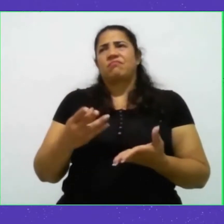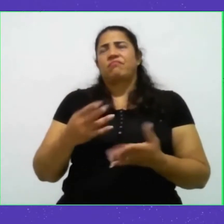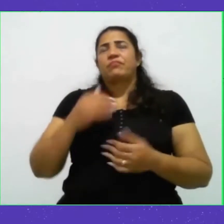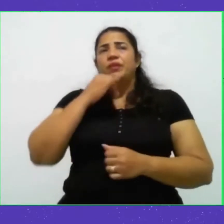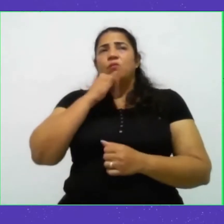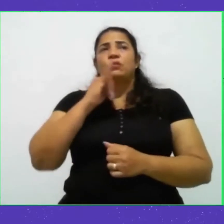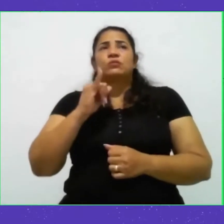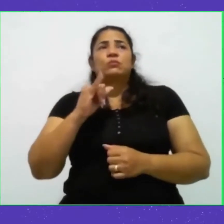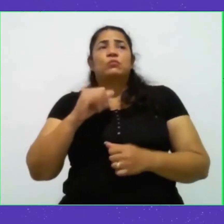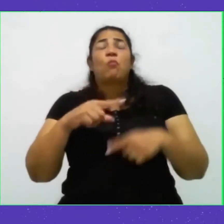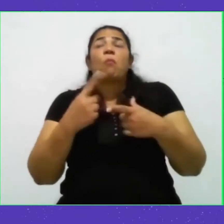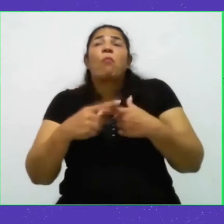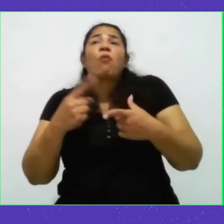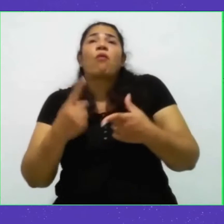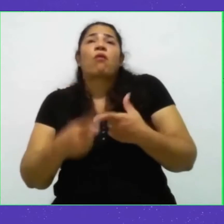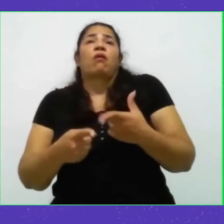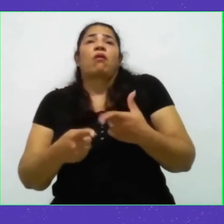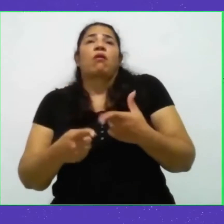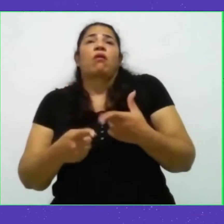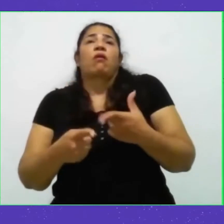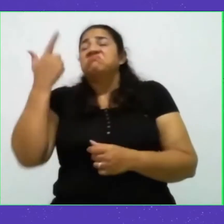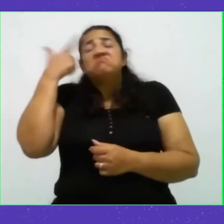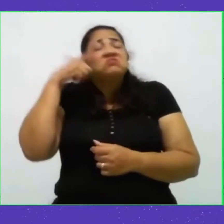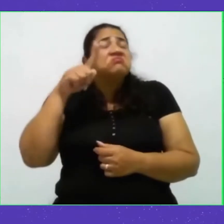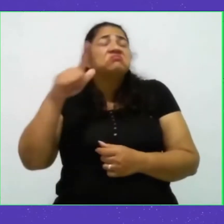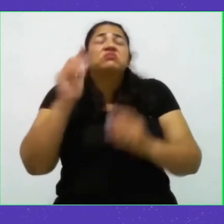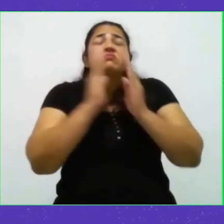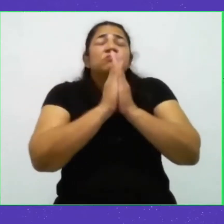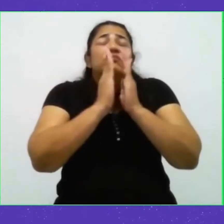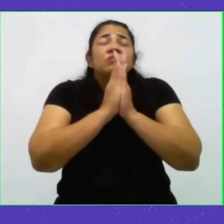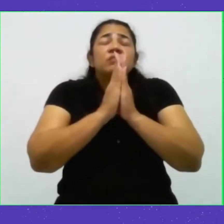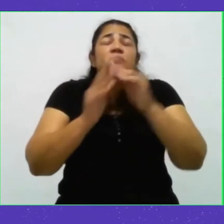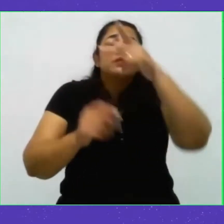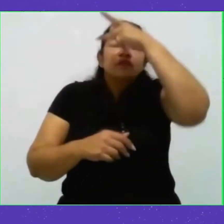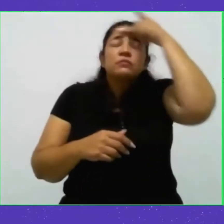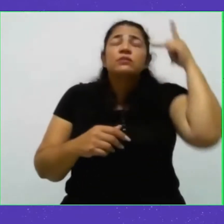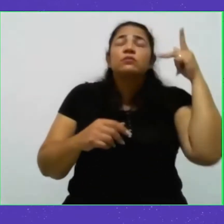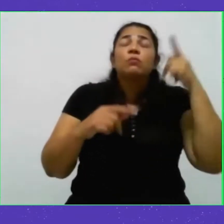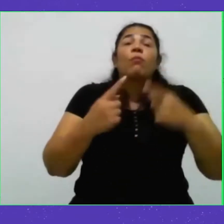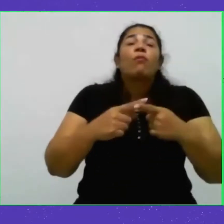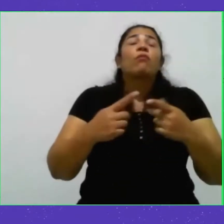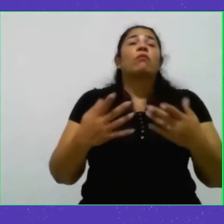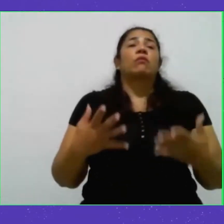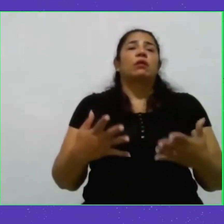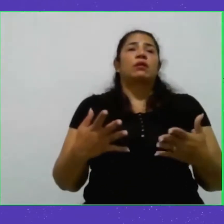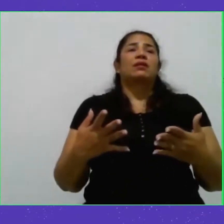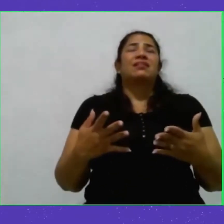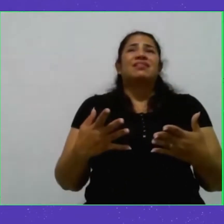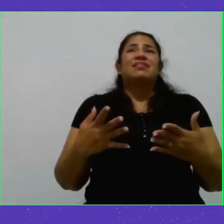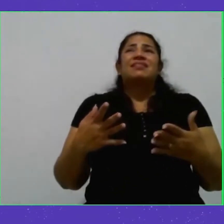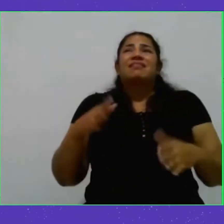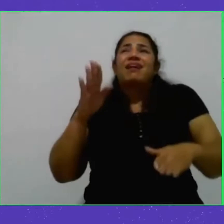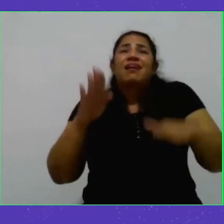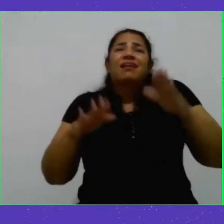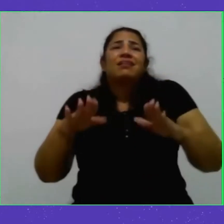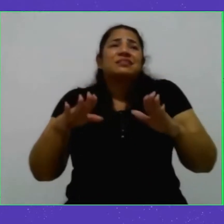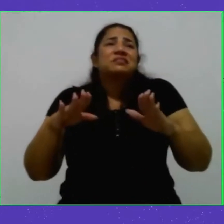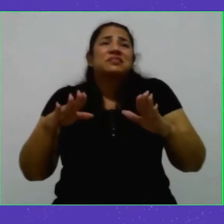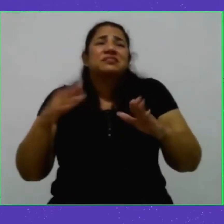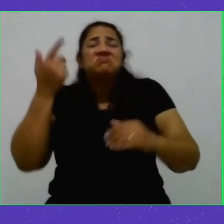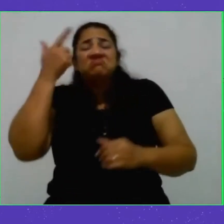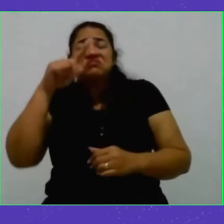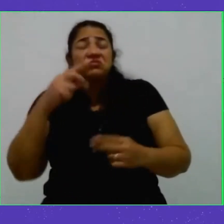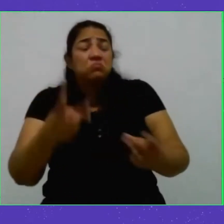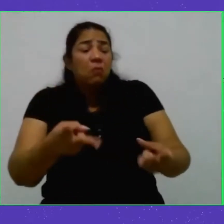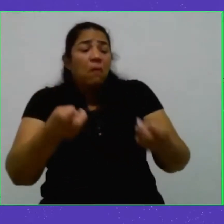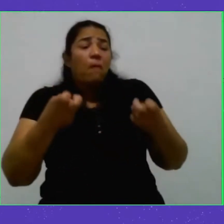a necessidade espiritual dela. Eu vejo aquela pessoa ali, ela tem uma casa bonita, ela tem carro, ela tem isso, tem aquilo, só vejo